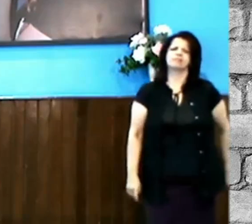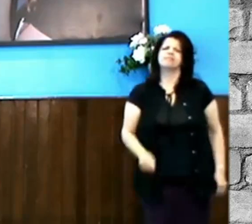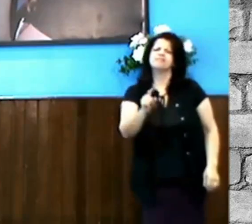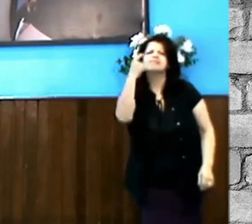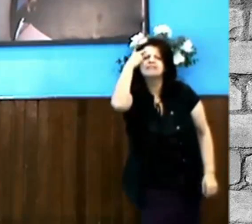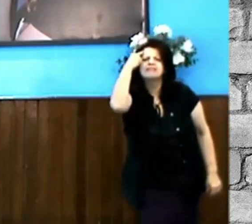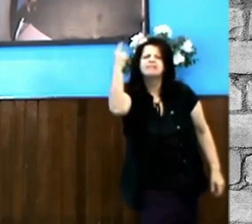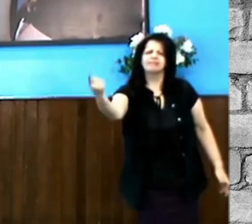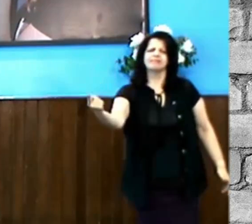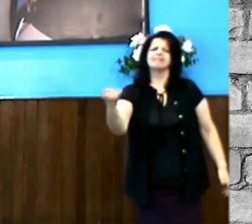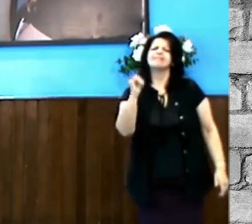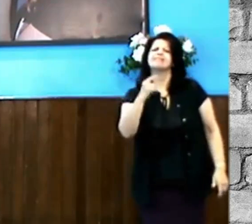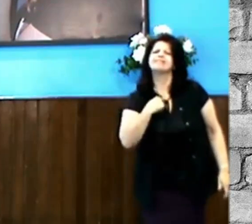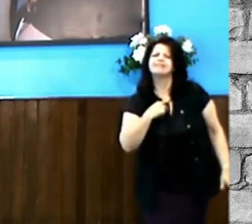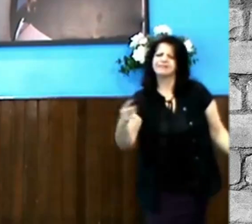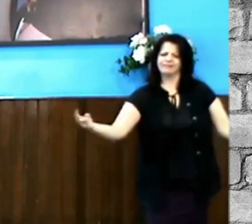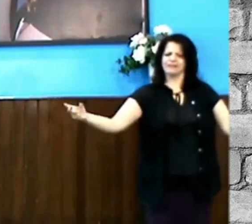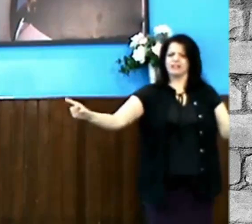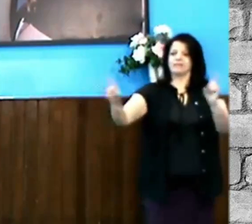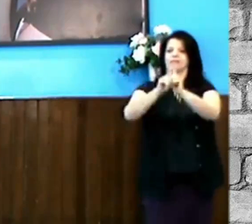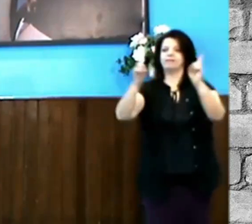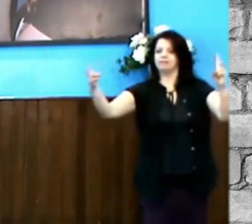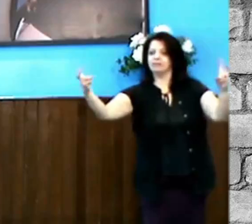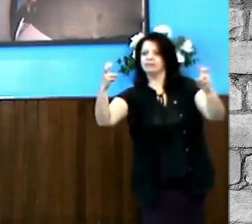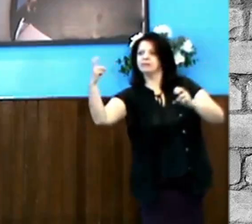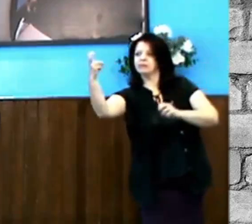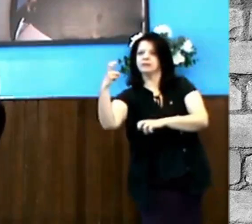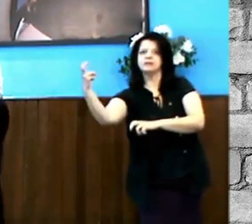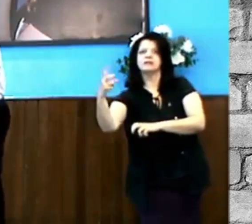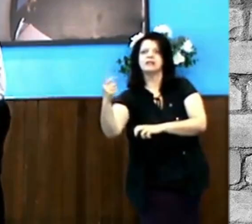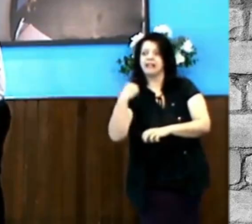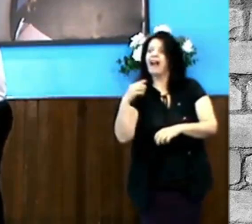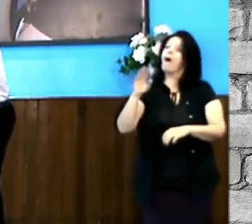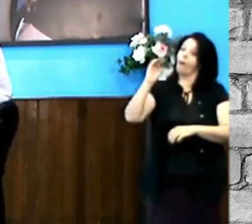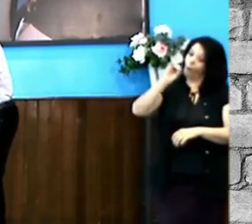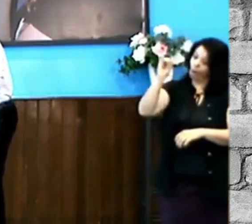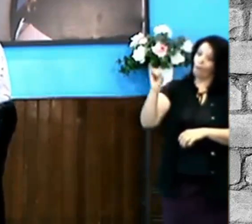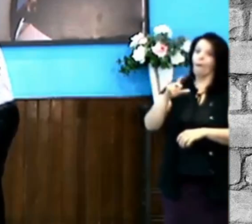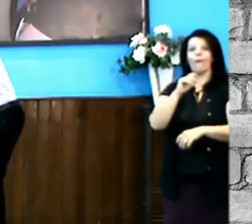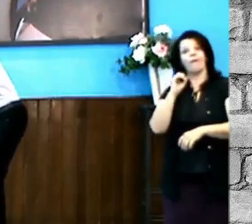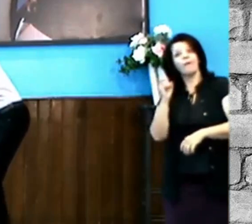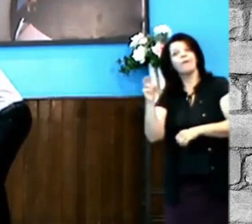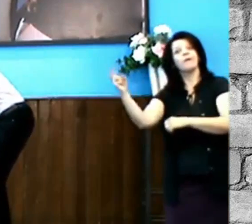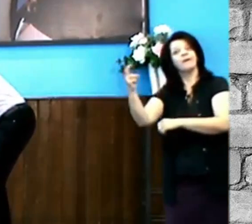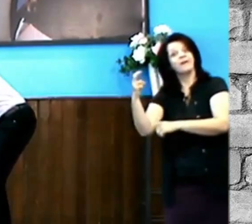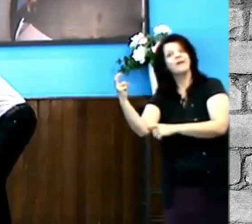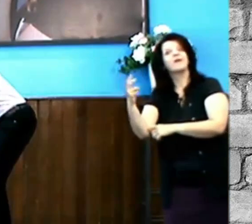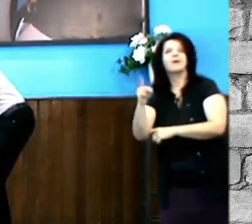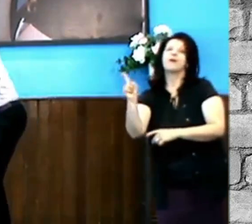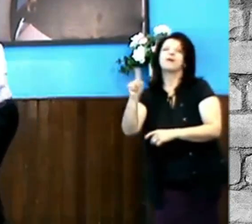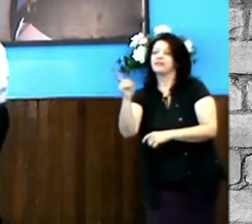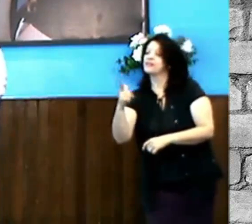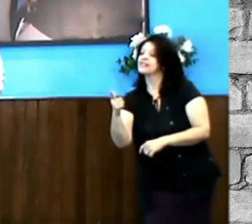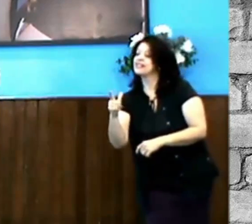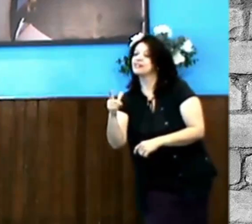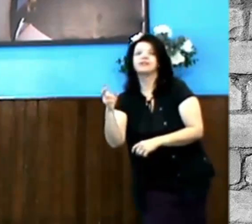acha mesmo que se eu me deparar com a cobra por aí, eu vou dizer, ô senhora cobra, se você não for venenosa, tudo bem, olha no meu olho.